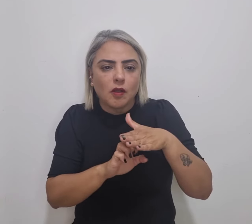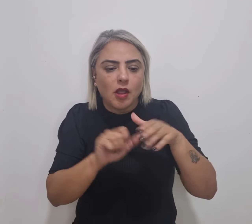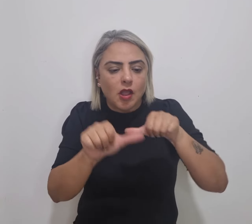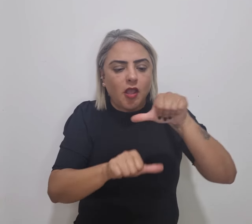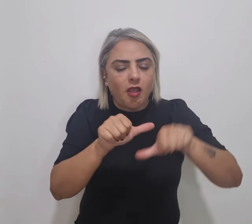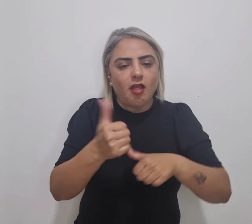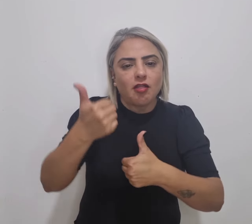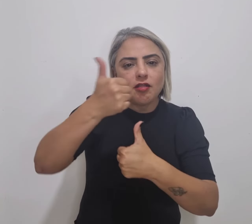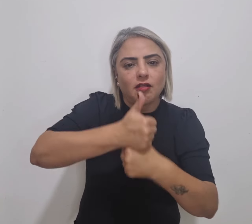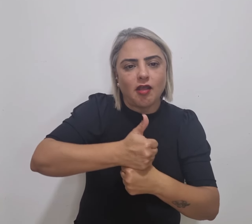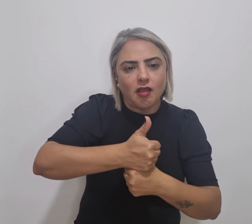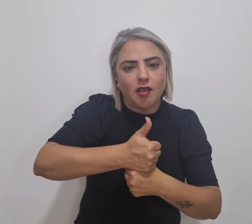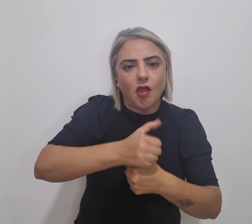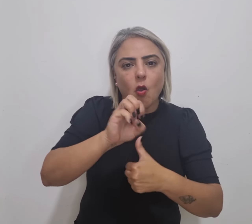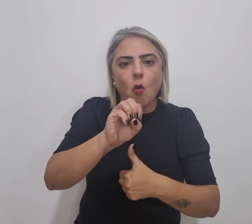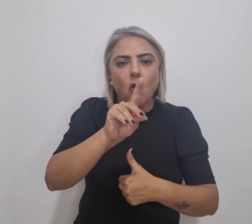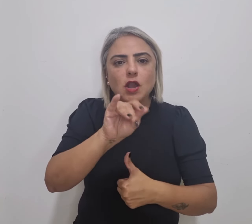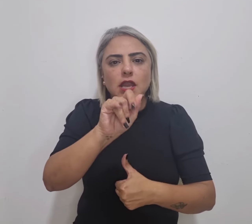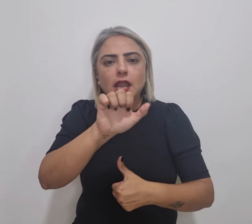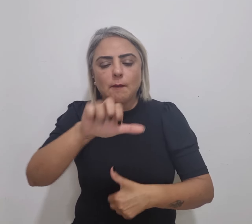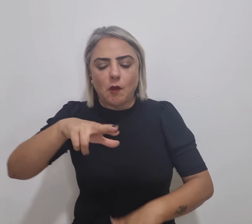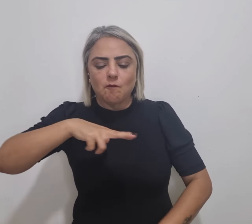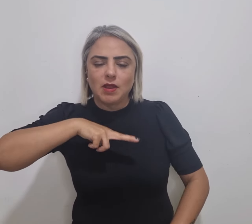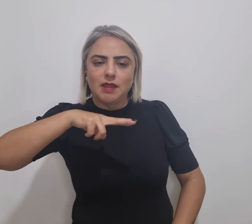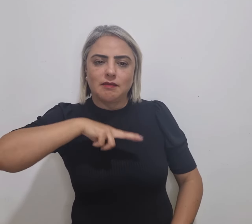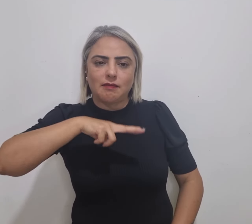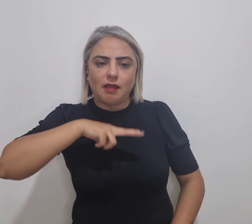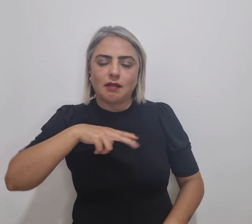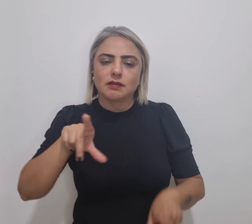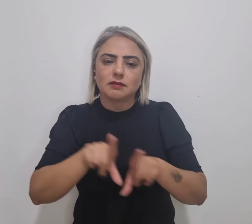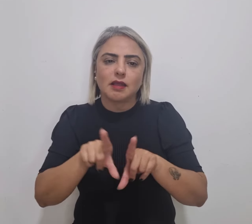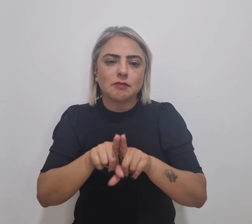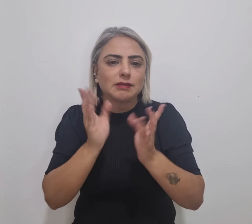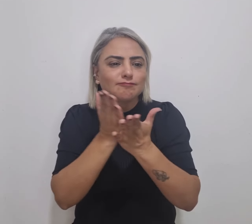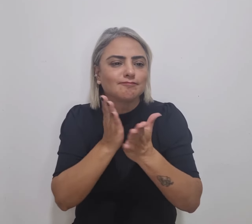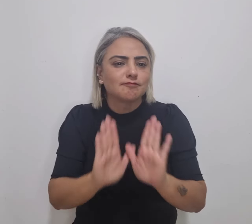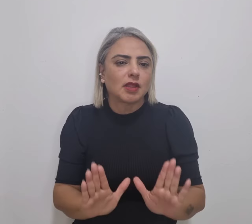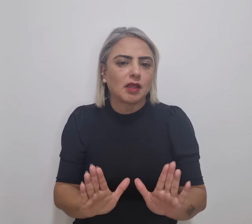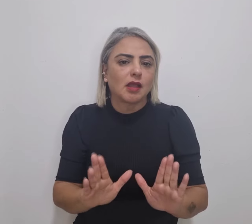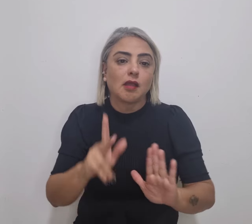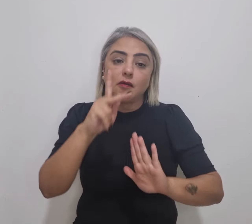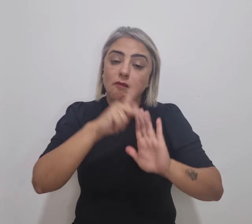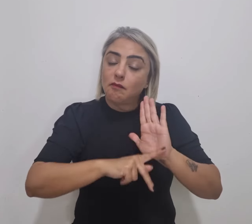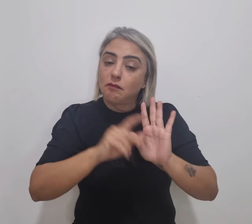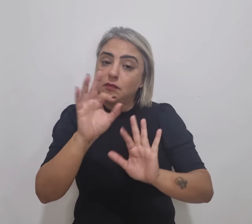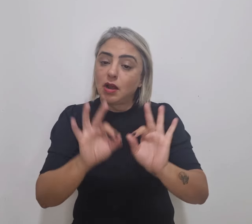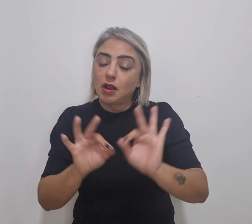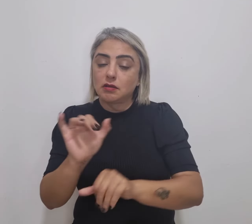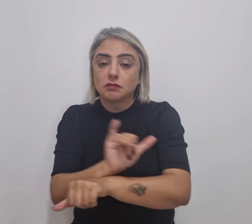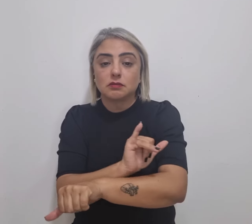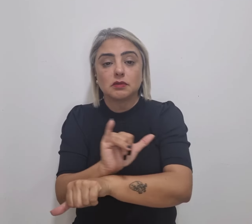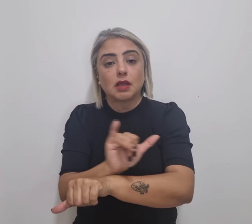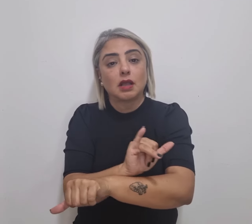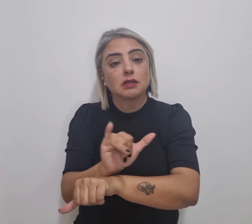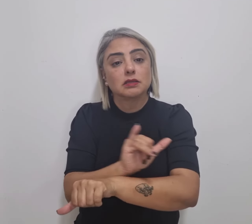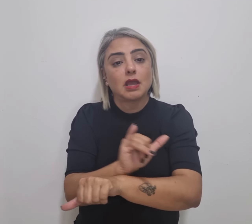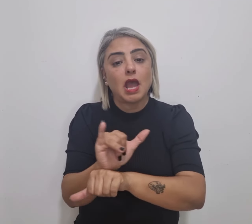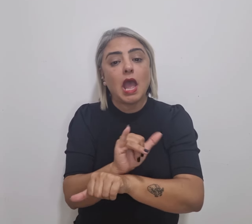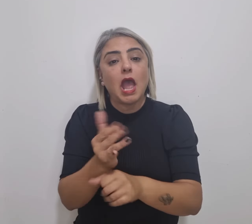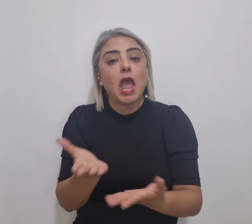ou oligopólio privados, além de romper com o planejamento estratégico e integrado da